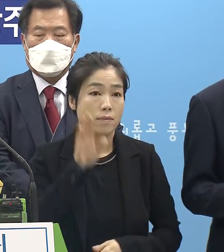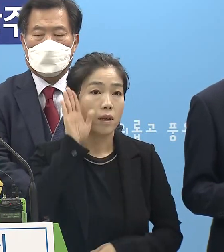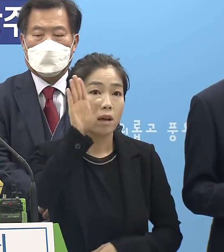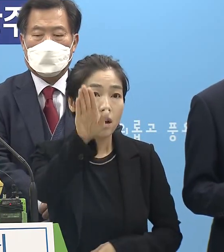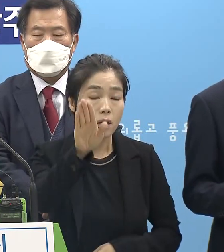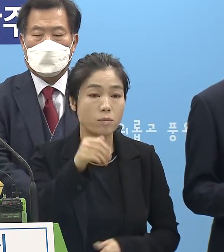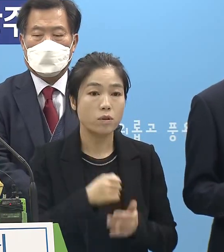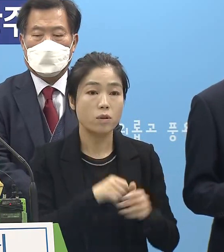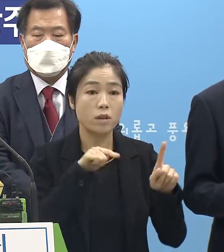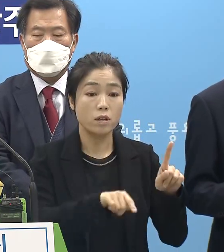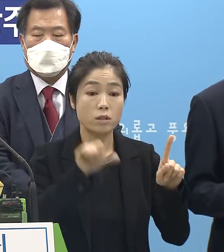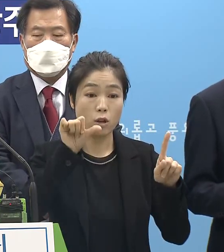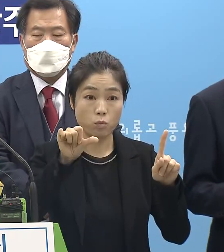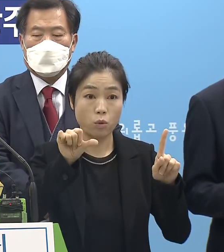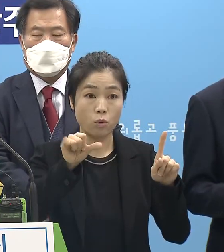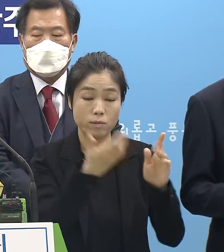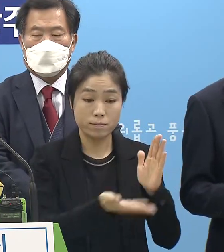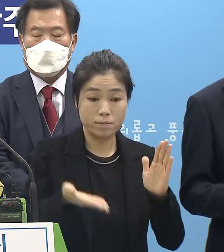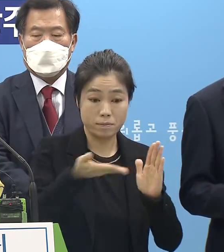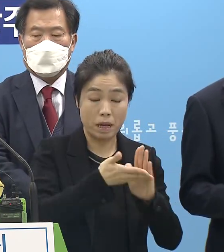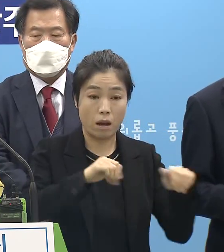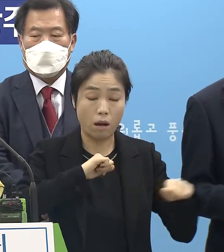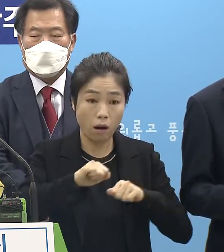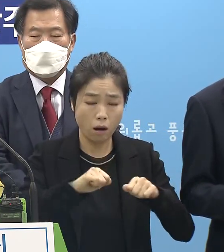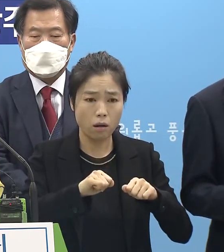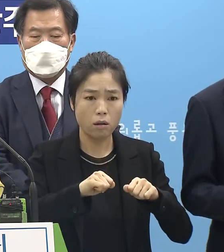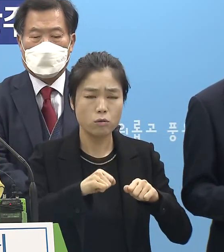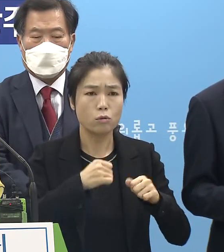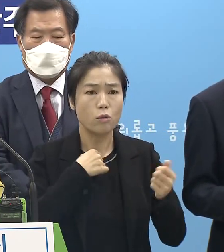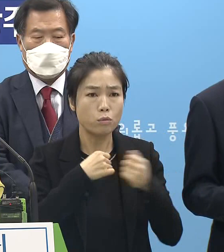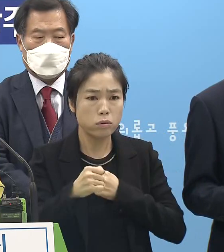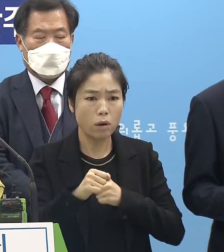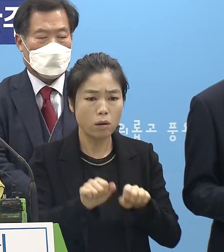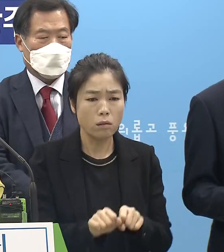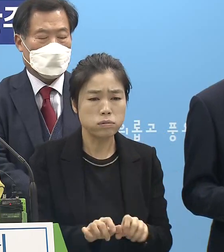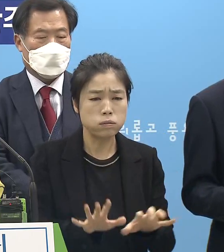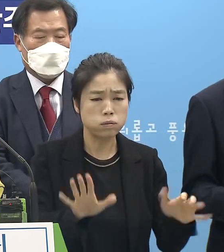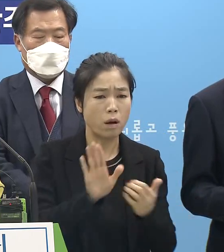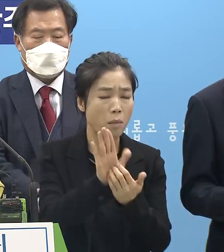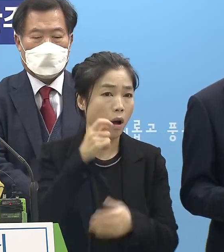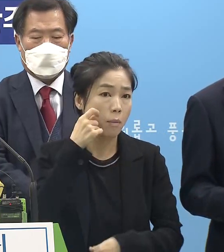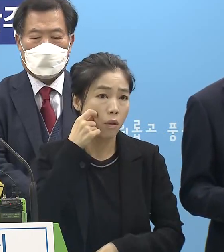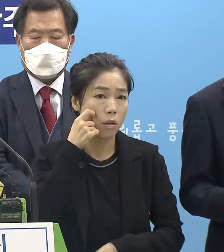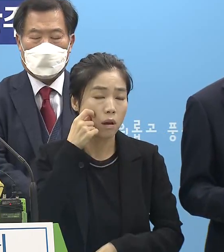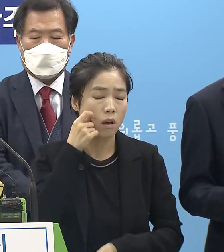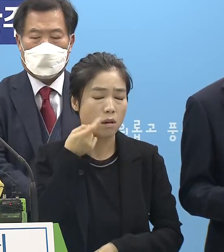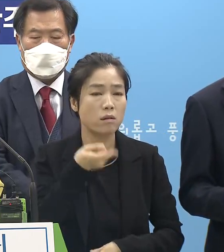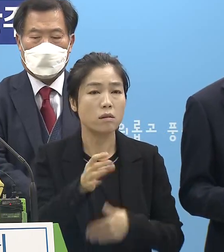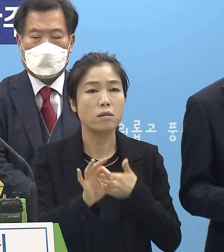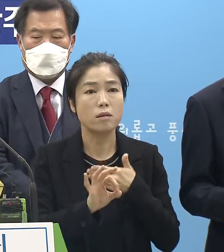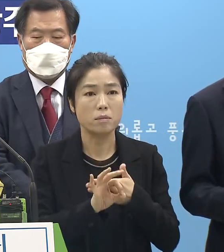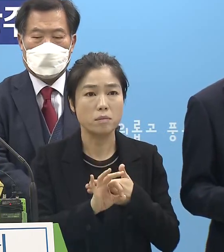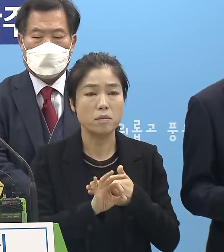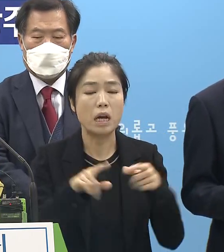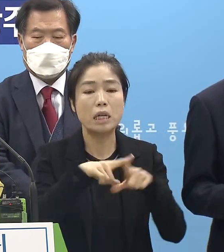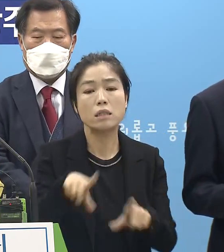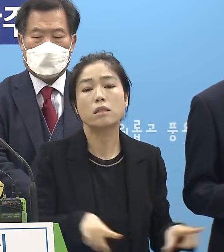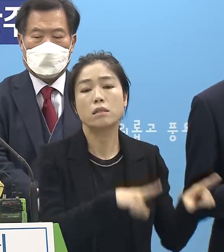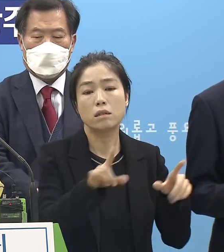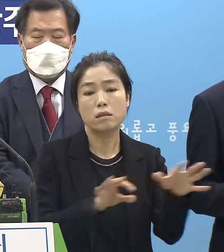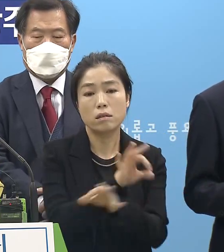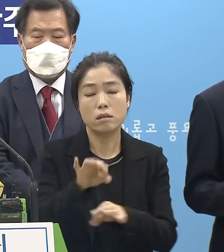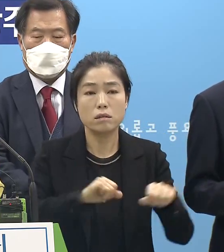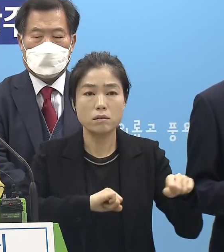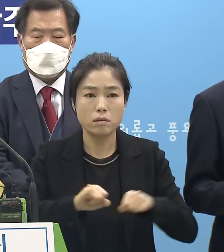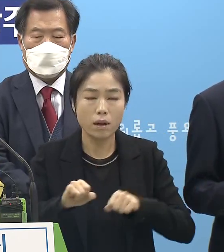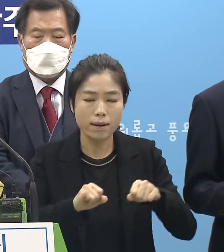앞으로 1.5단계 대응 조치로도 지역사회 확산을 막기 어렵다고 판단되는 경우에는 일상과